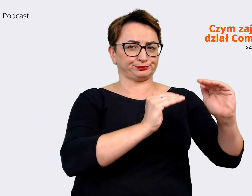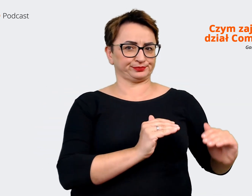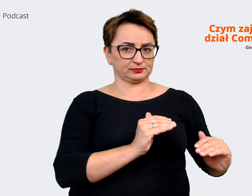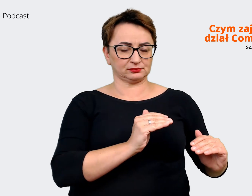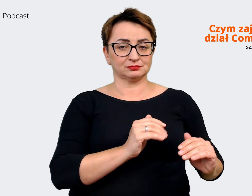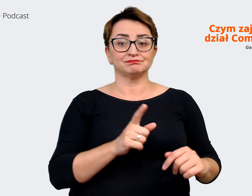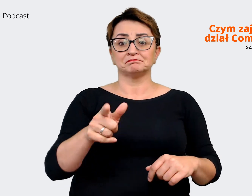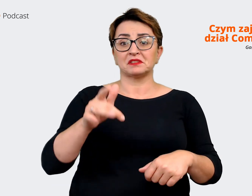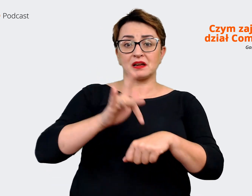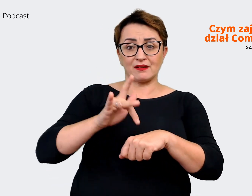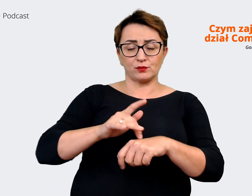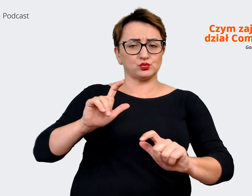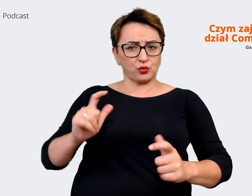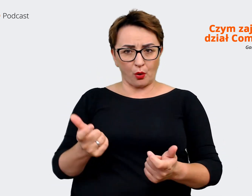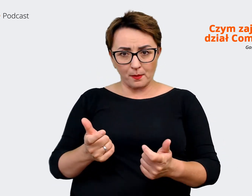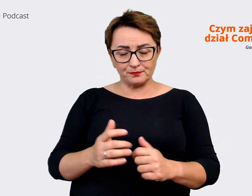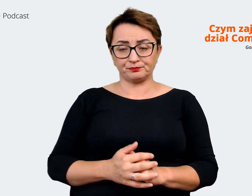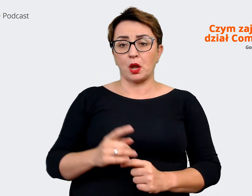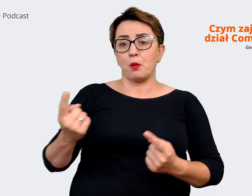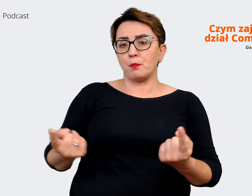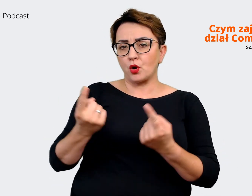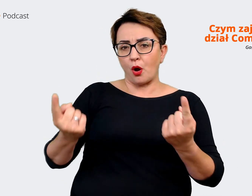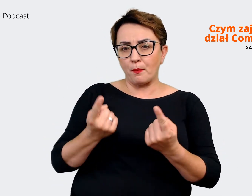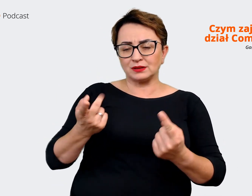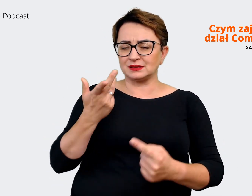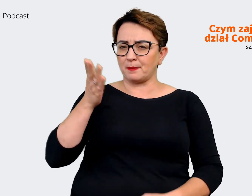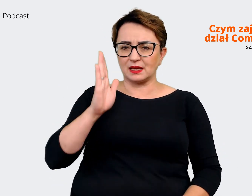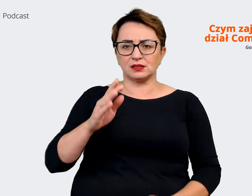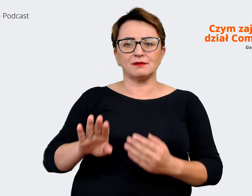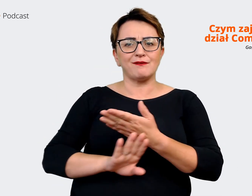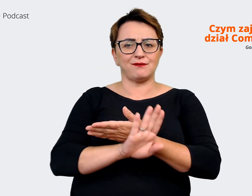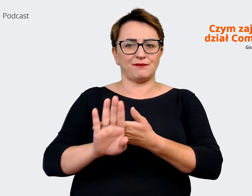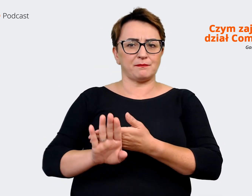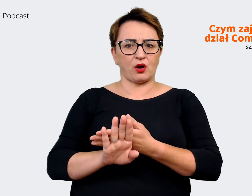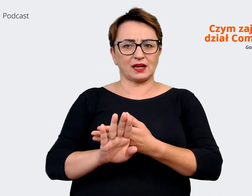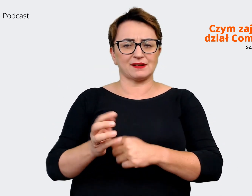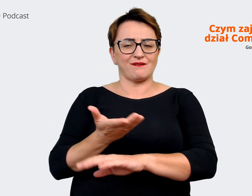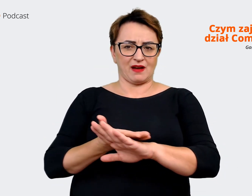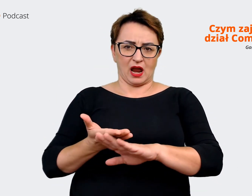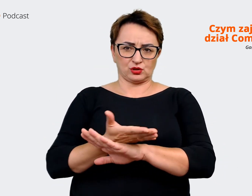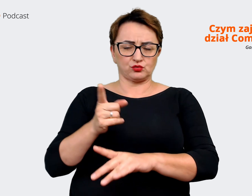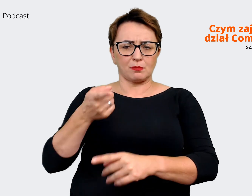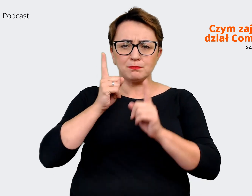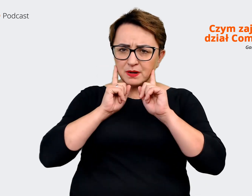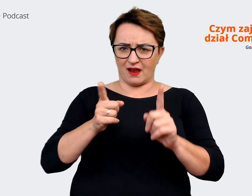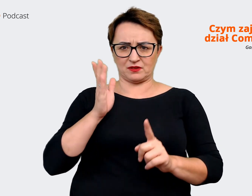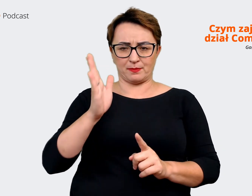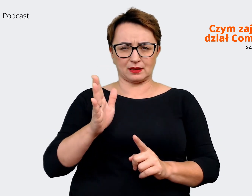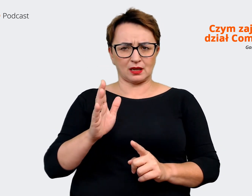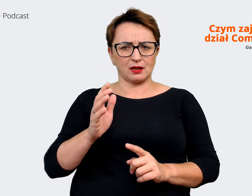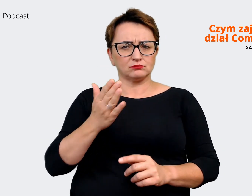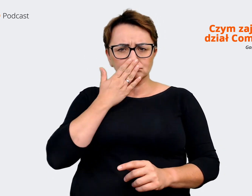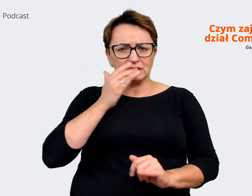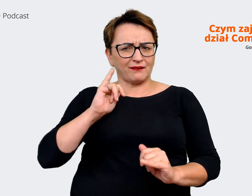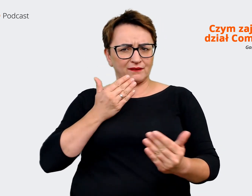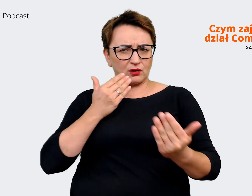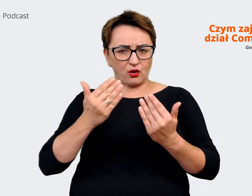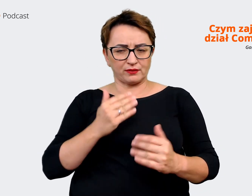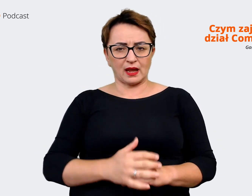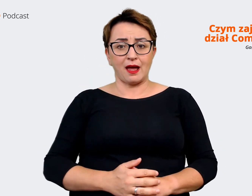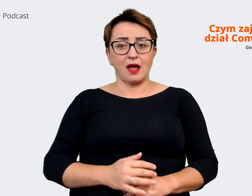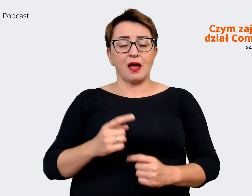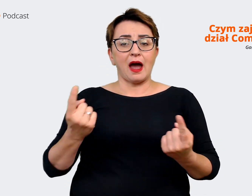ma właśnie skutkować tym, że te promocje nie będą pokazywane fałszywie, one będą prawdziwe, co widzimy po tym, że na przykład na